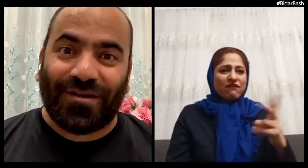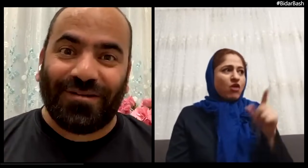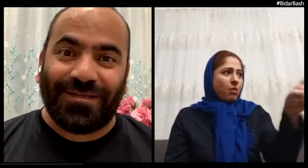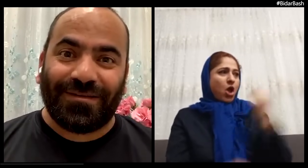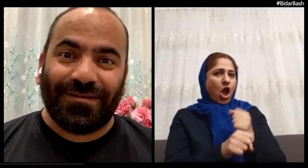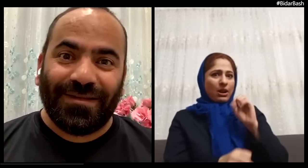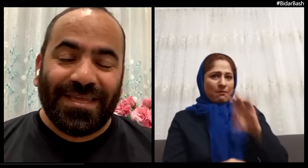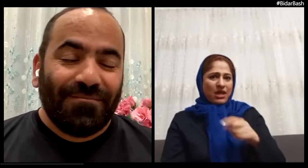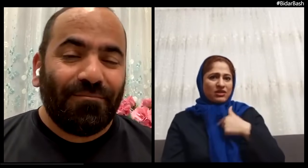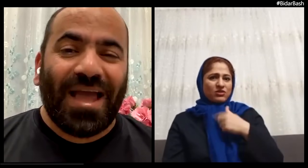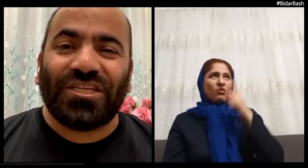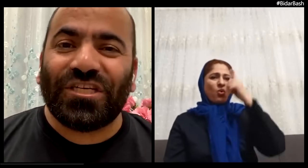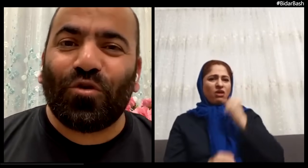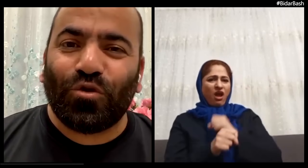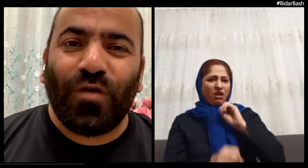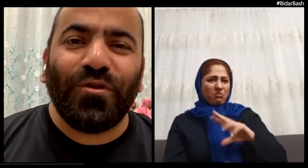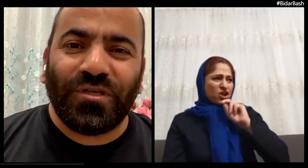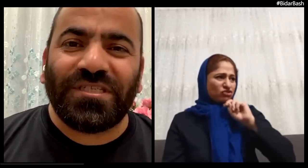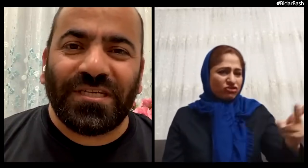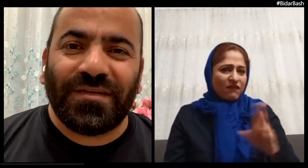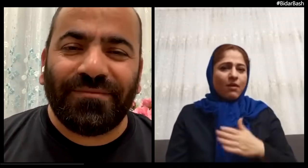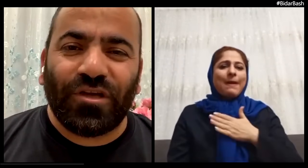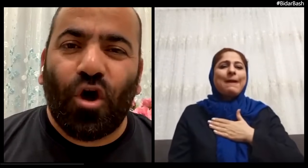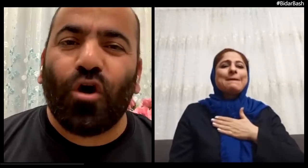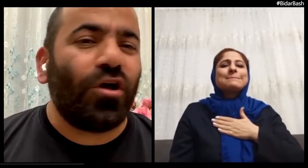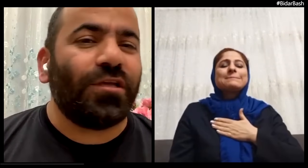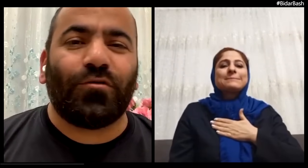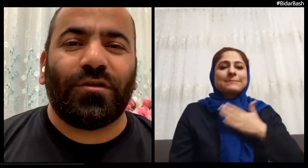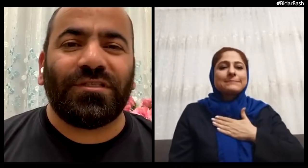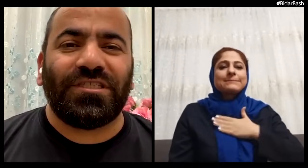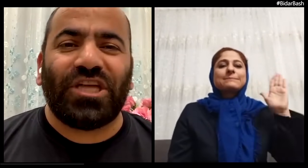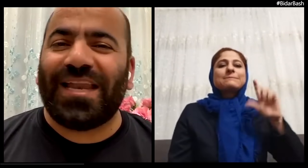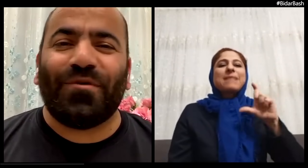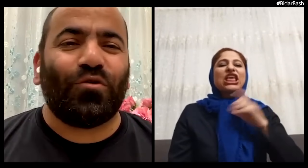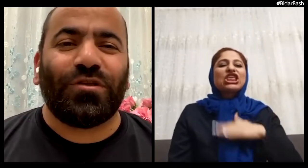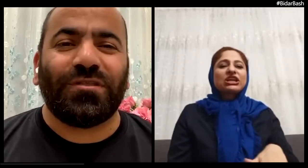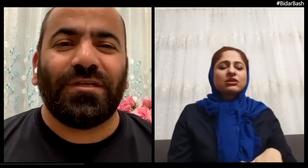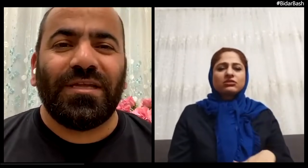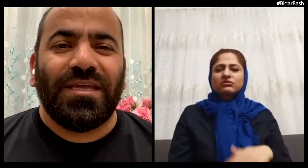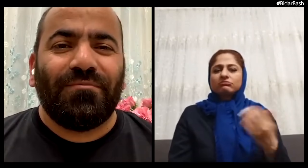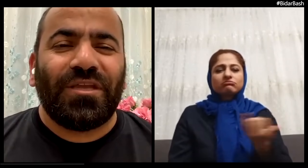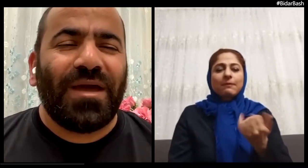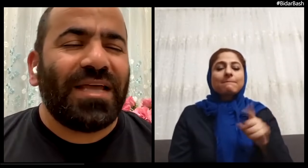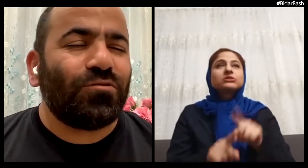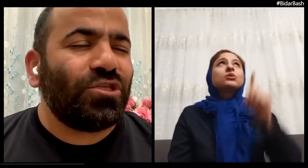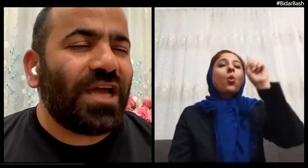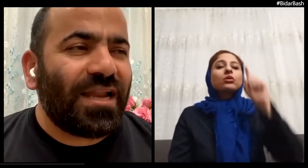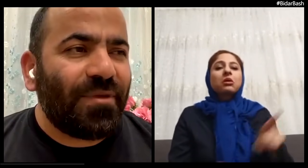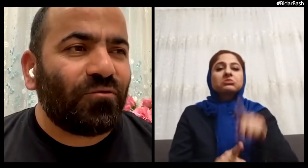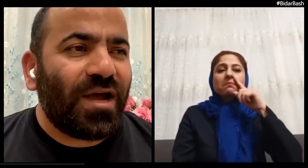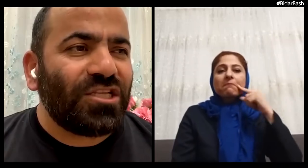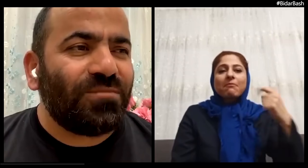میگه مکاره. مکر خدا میدونی چیه؟ میگه آقایی خداست، کرم خداست. میگه من از